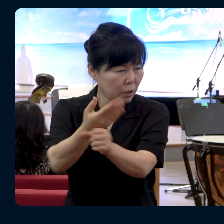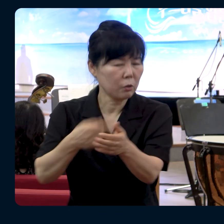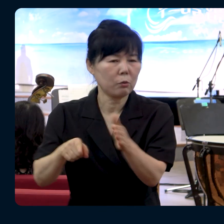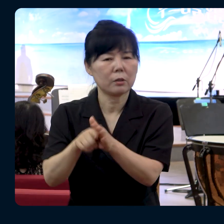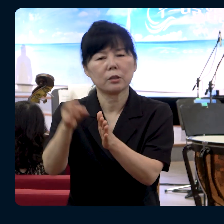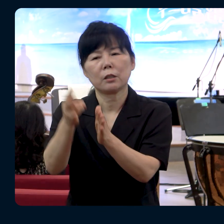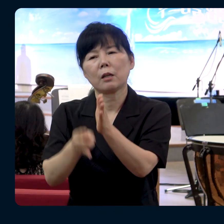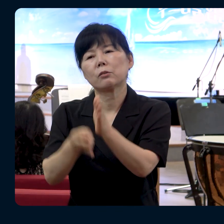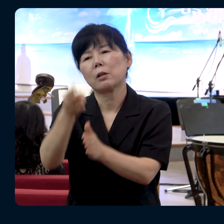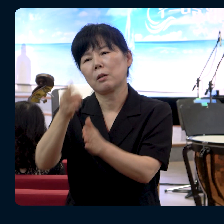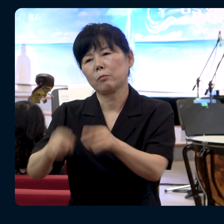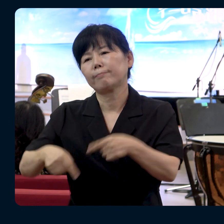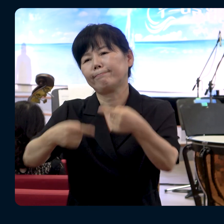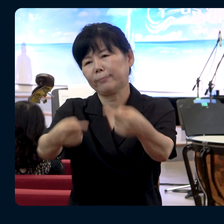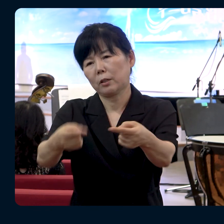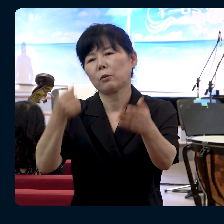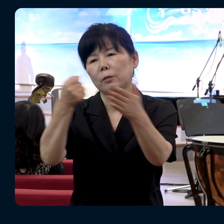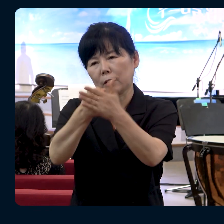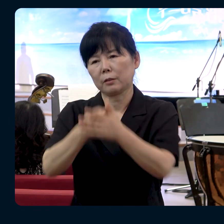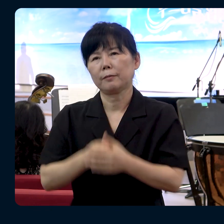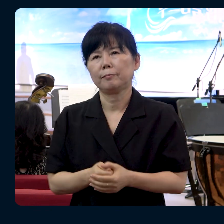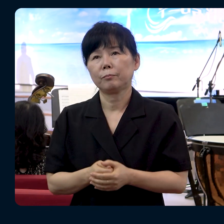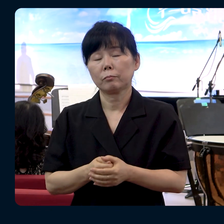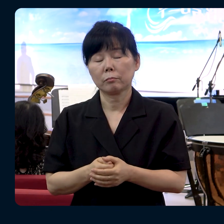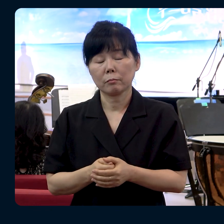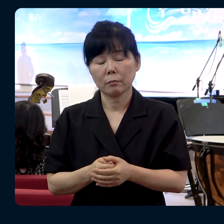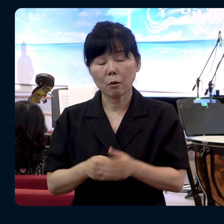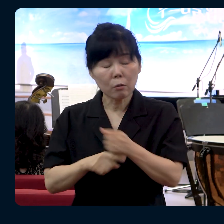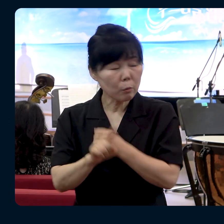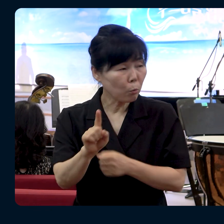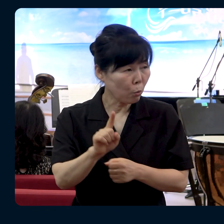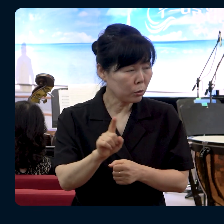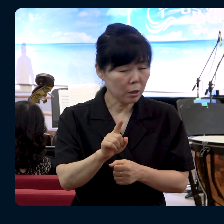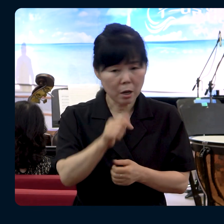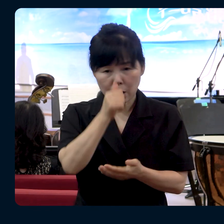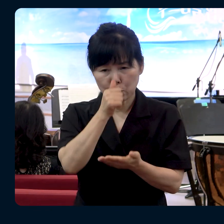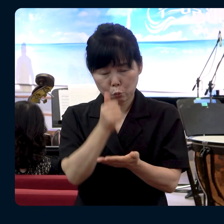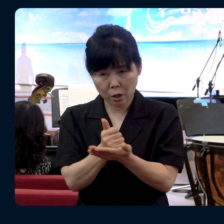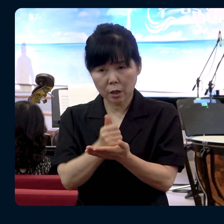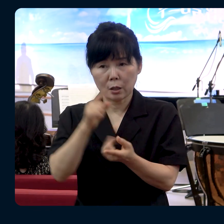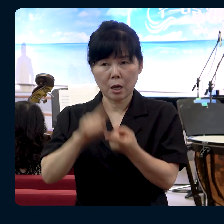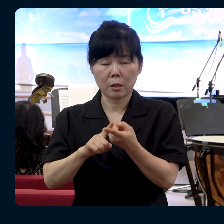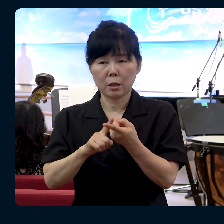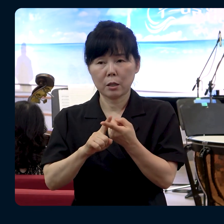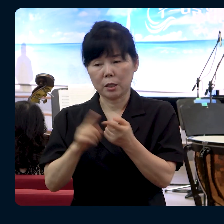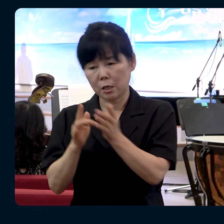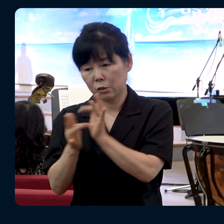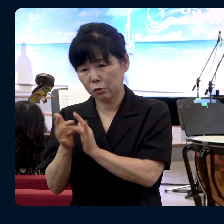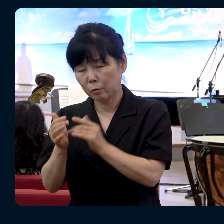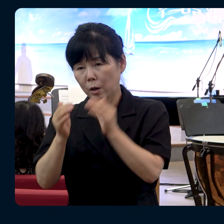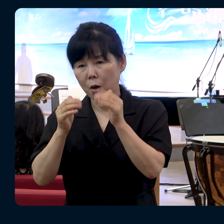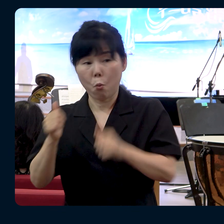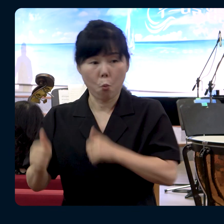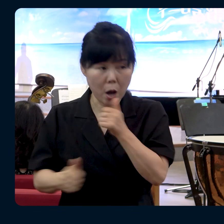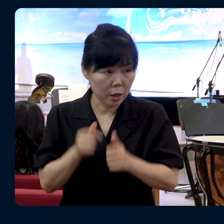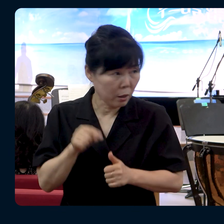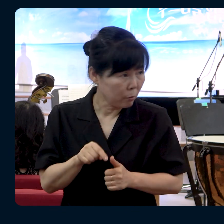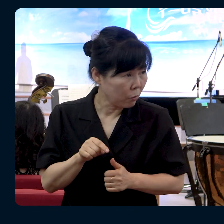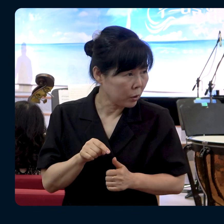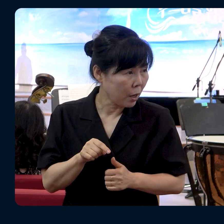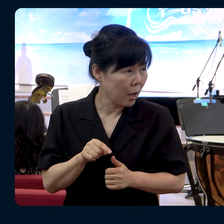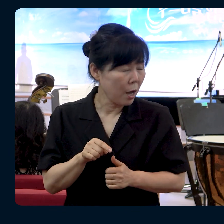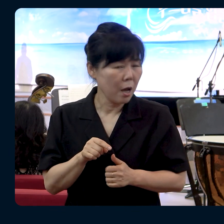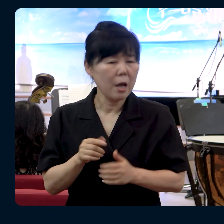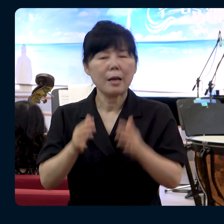올라가십니다. 결국에는 죄를 향한 예수님의 이 분노는 우리를 향한